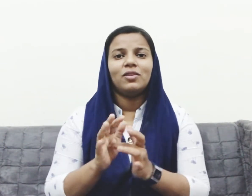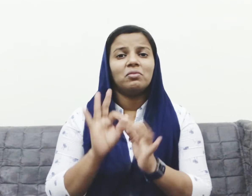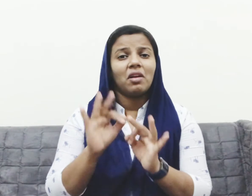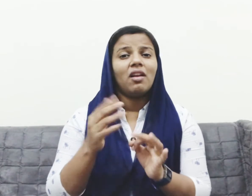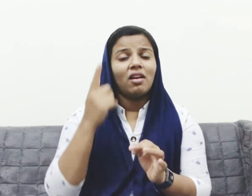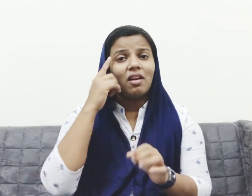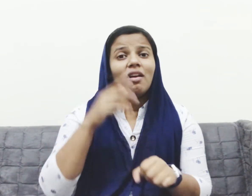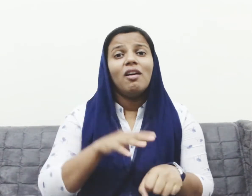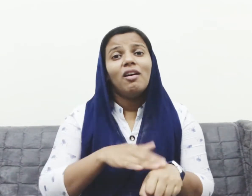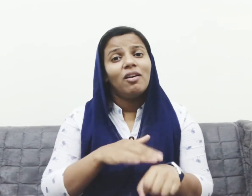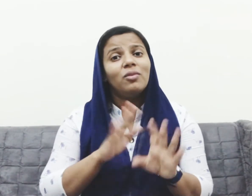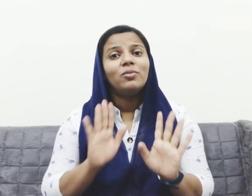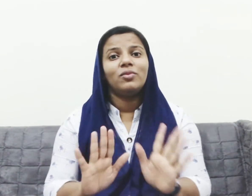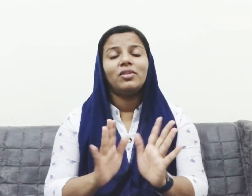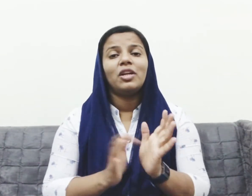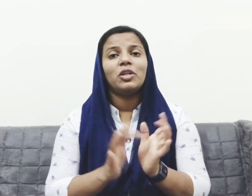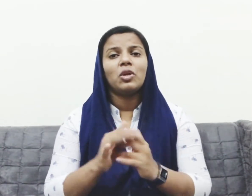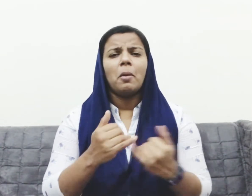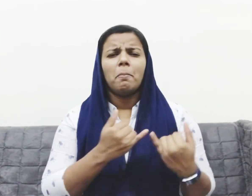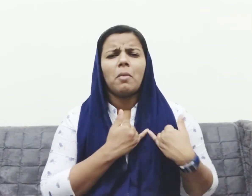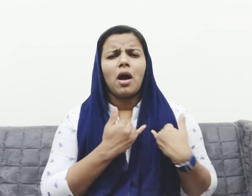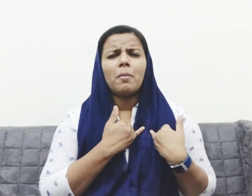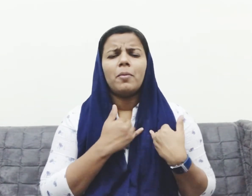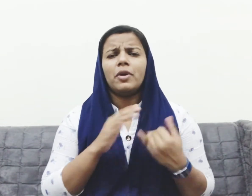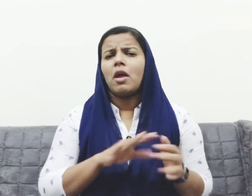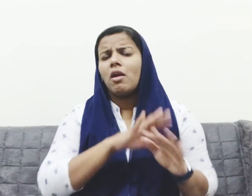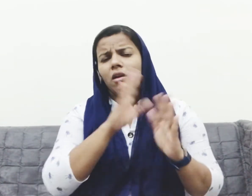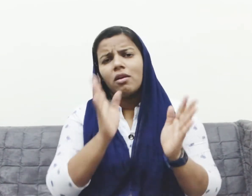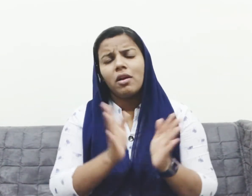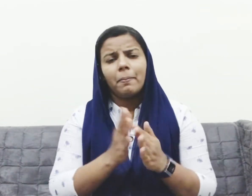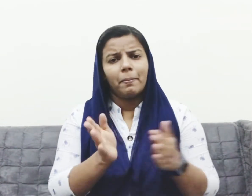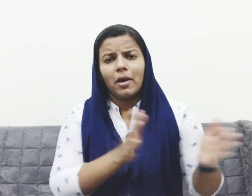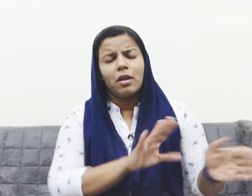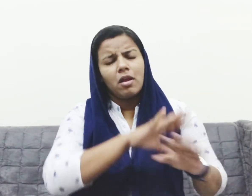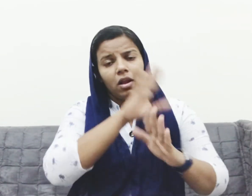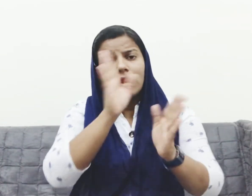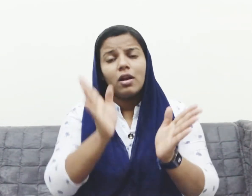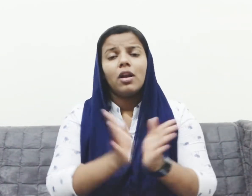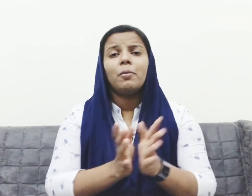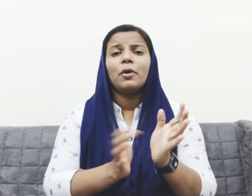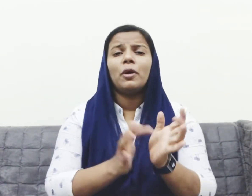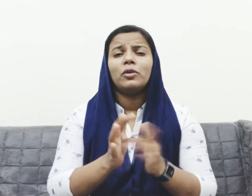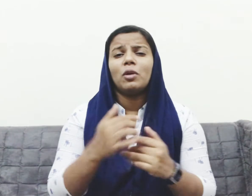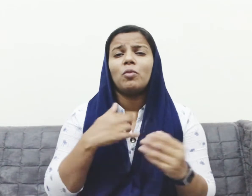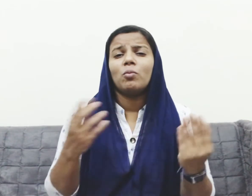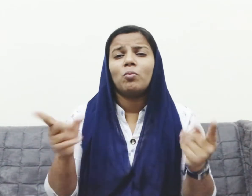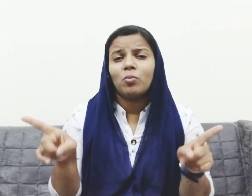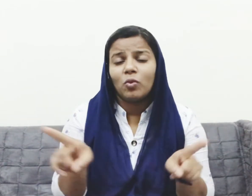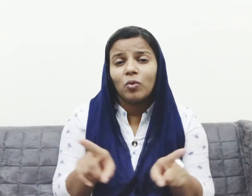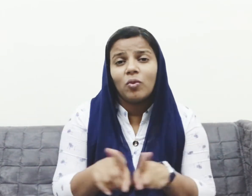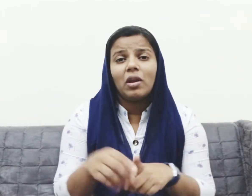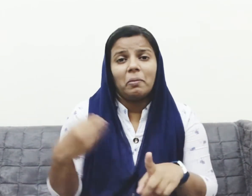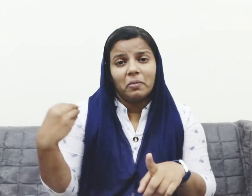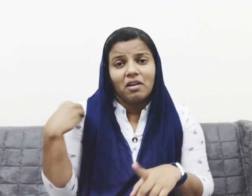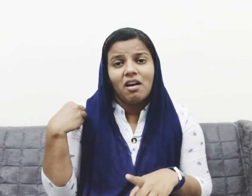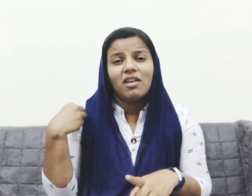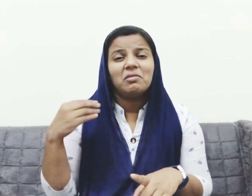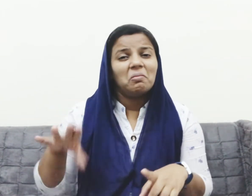ഇത് അനുഭവിച്ച്, അതുകൊണ്ടാണ് പറയുന്നത് പാപമൊഴികെ മാമൻ സഹതാപം കാണിക്കാൻ കഴിയാത്തവനല്ല, പാപമൊഴികെ സർവത്തിലും നമുക്ക് തുല്യനായി പരീക്ഷിക്കപ്പെട്ടവൻ